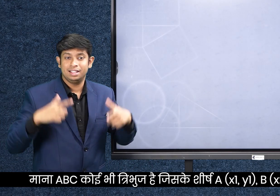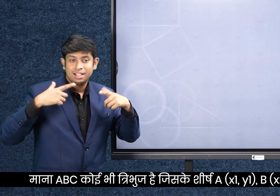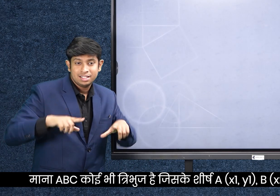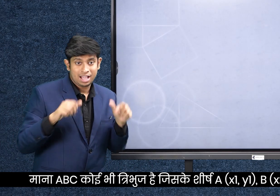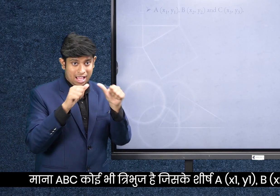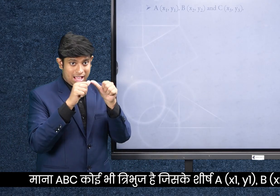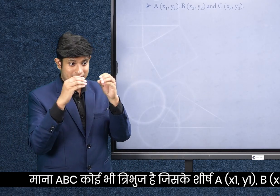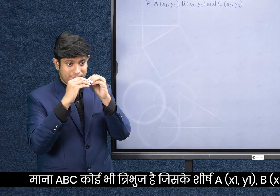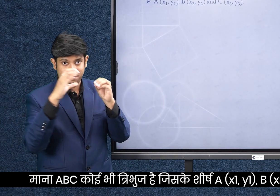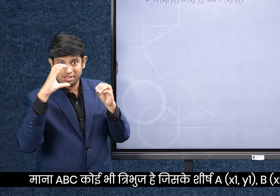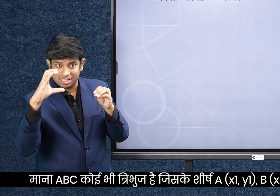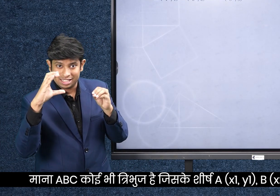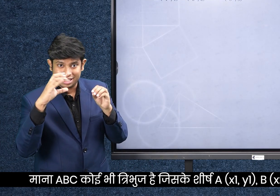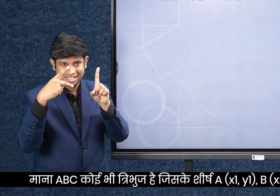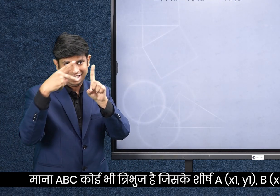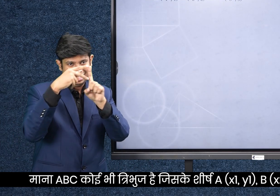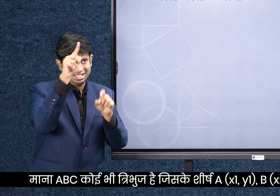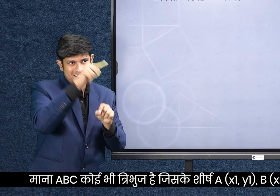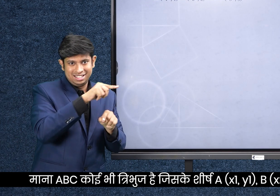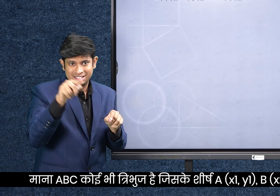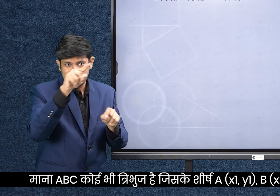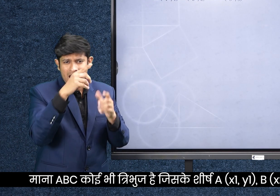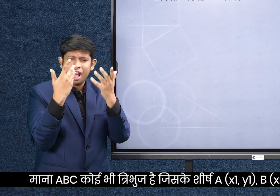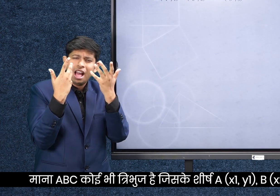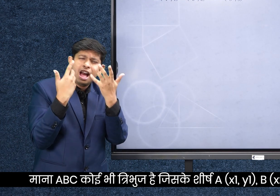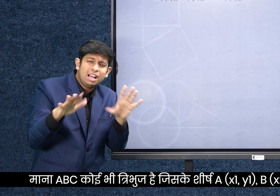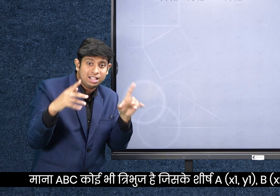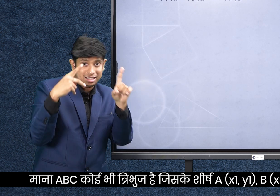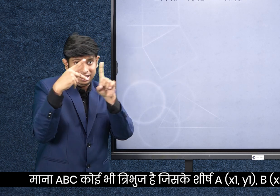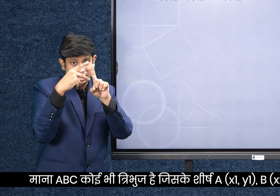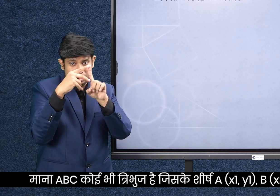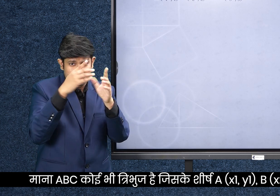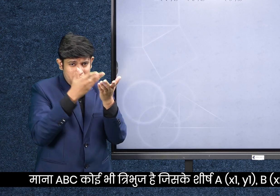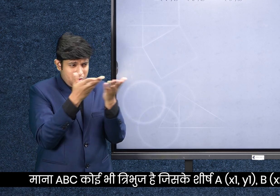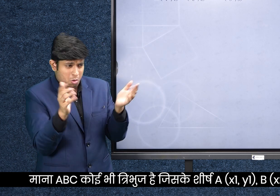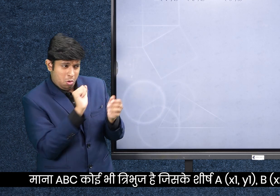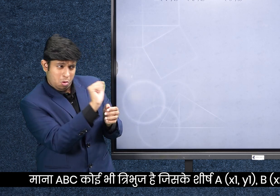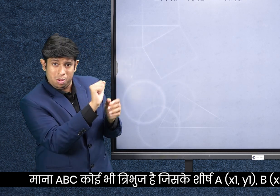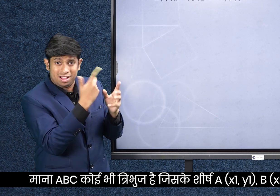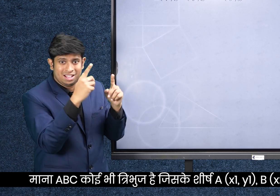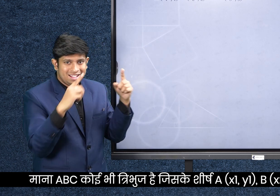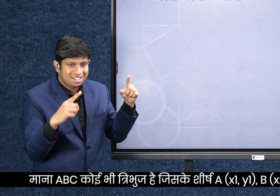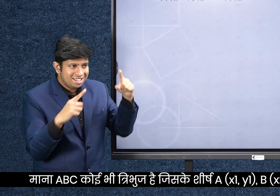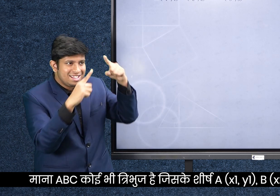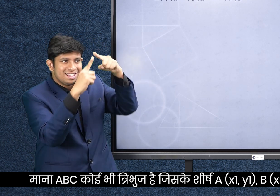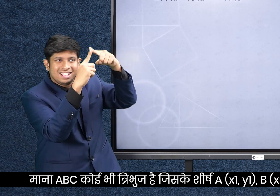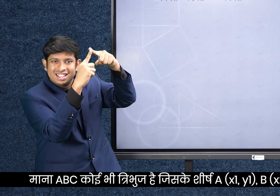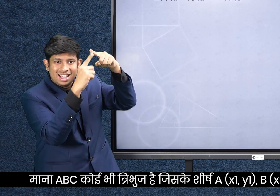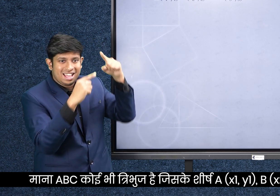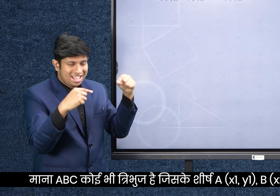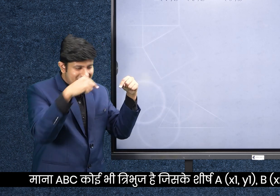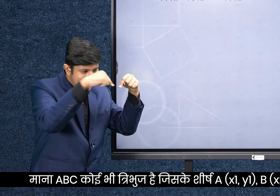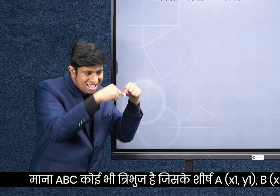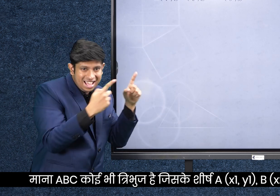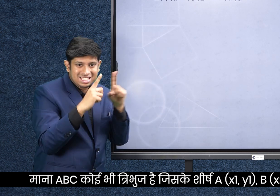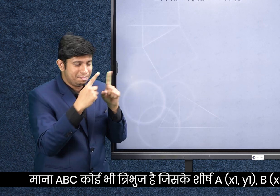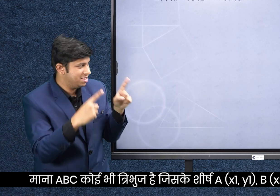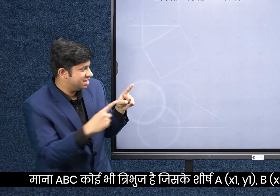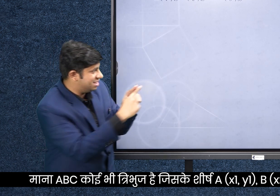माना ABC कोई भी त्रिभुज है जिसके शीर्ष A ऑफ x1, y1, B ऑफ x2, y2